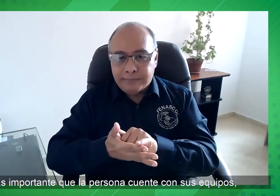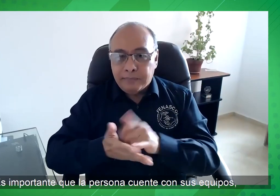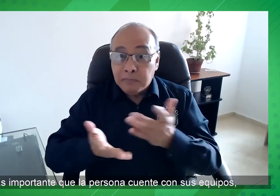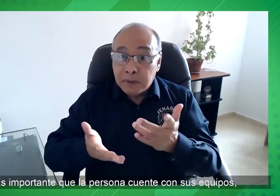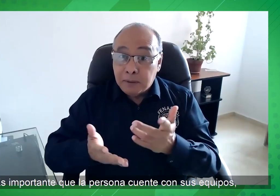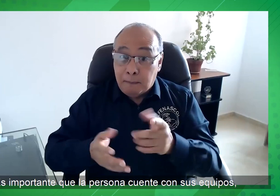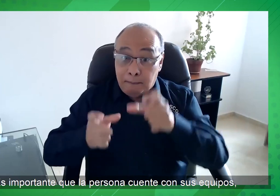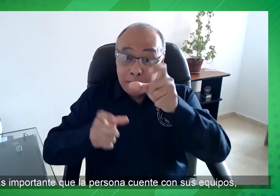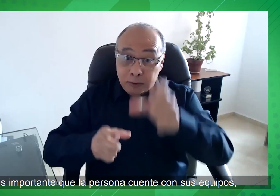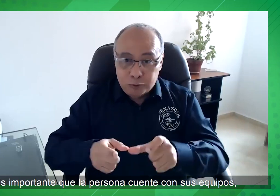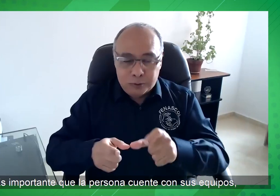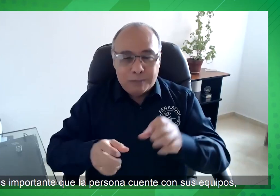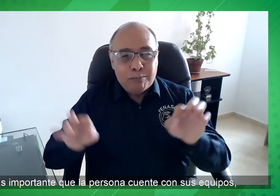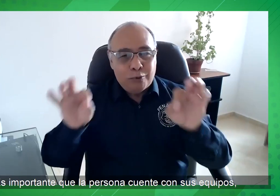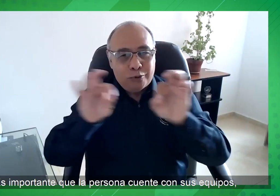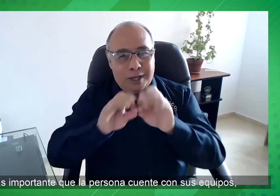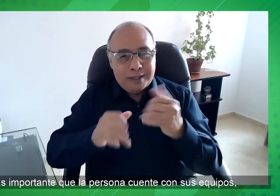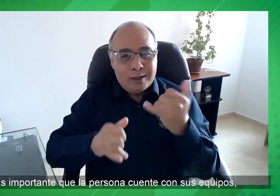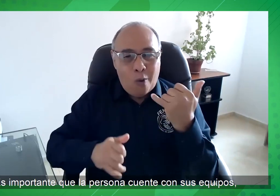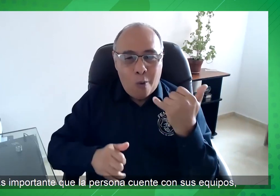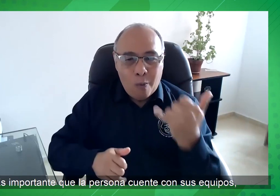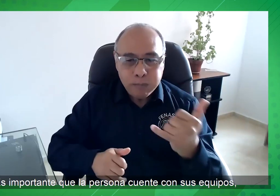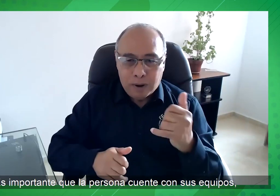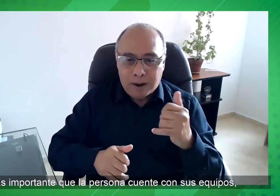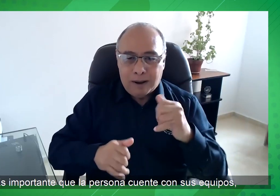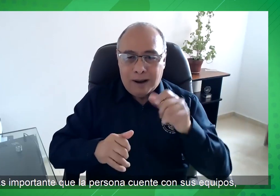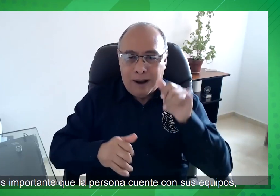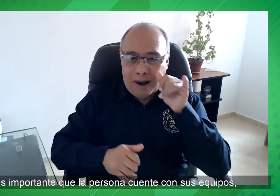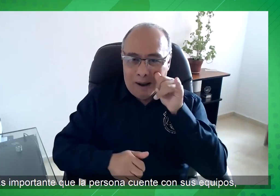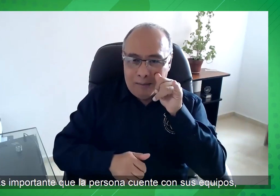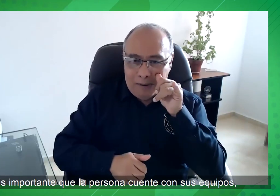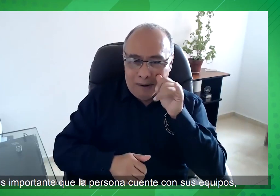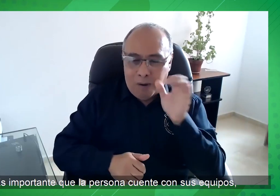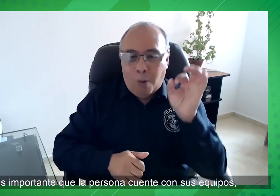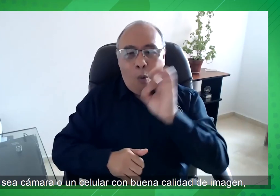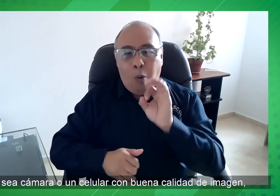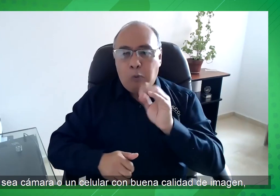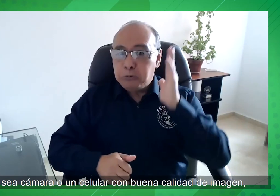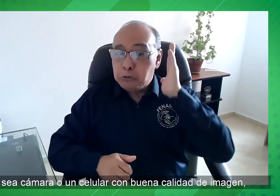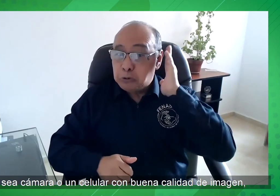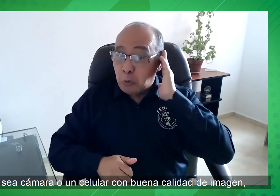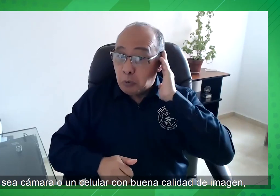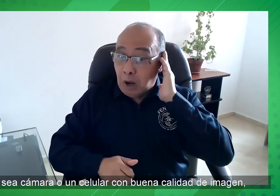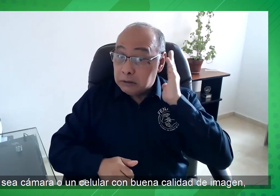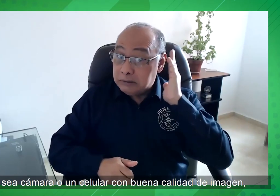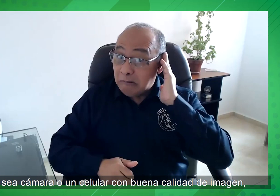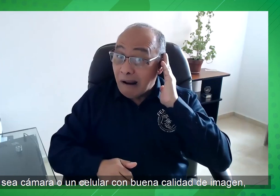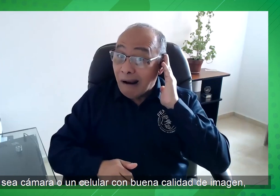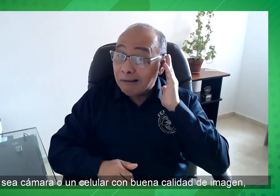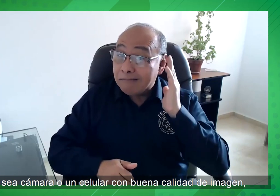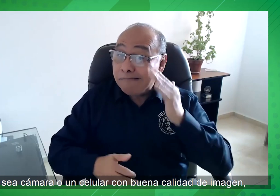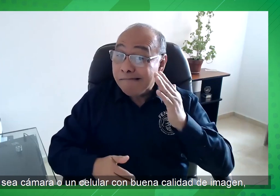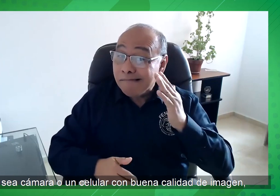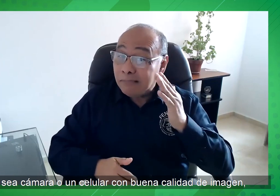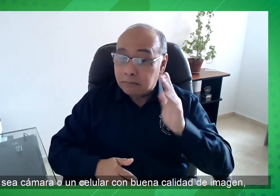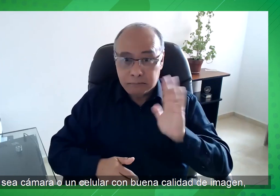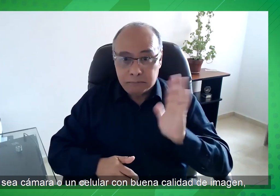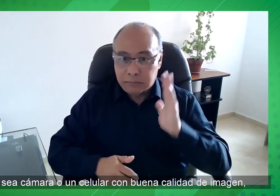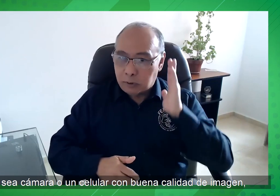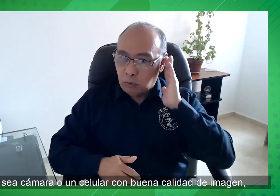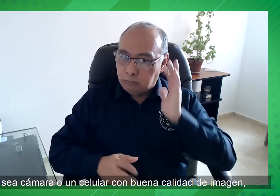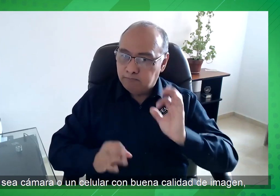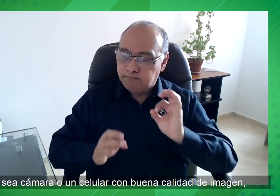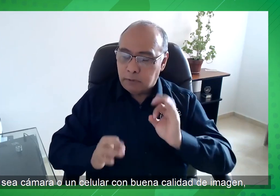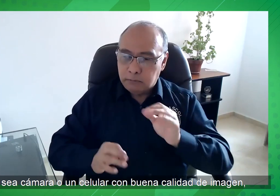Es importante que la persona cuente con sus equipos. Ya sea cámara o un celular con buena calidad de